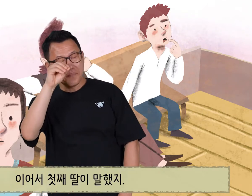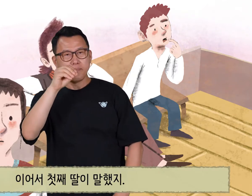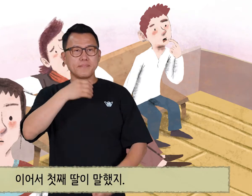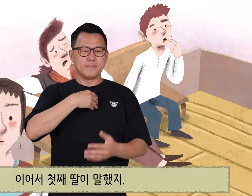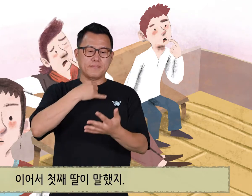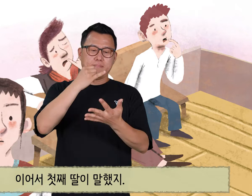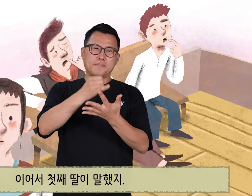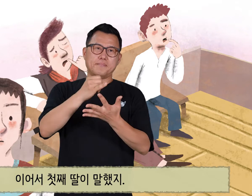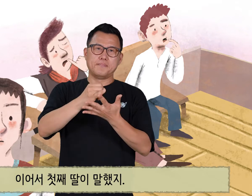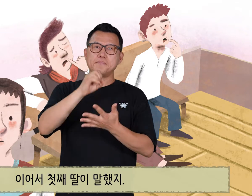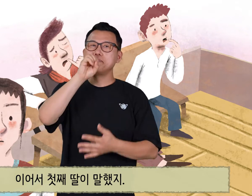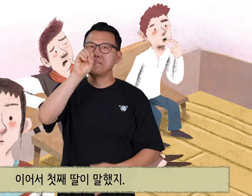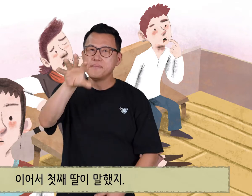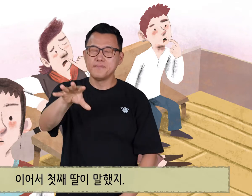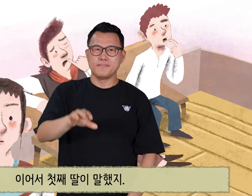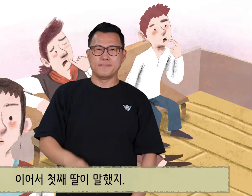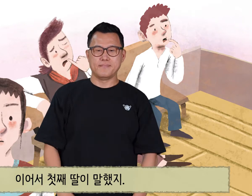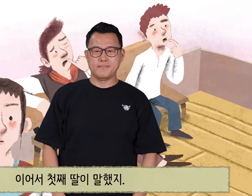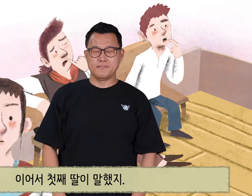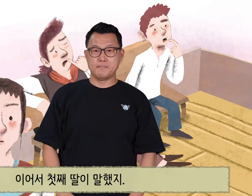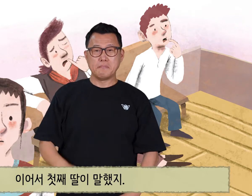이어서 첫째 딸이 말했지.